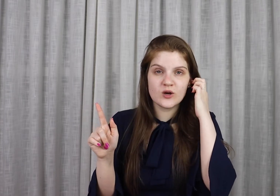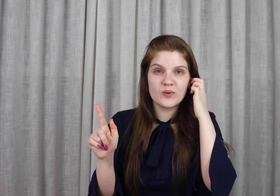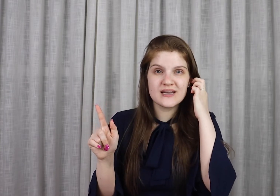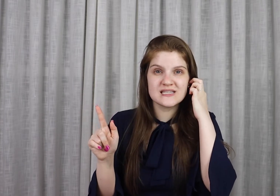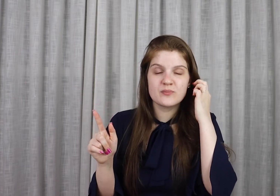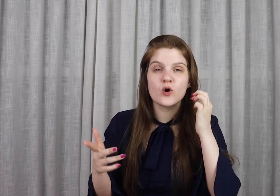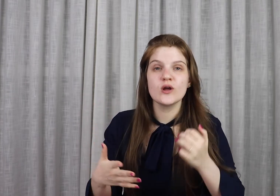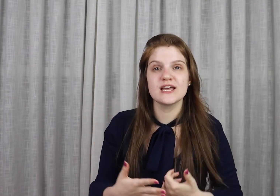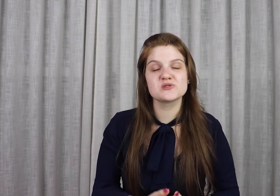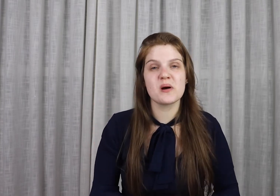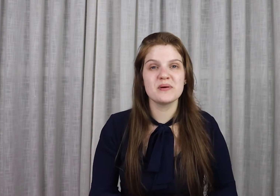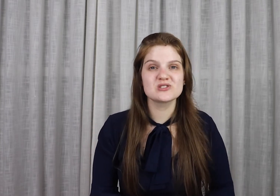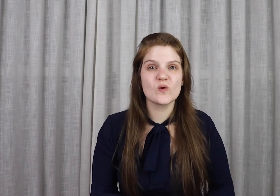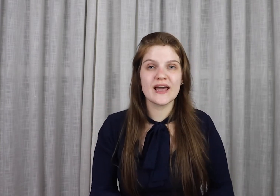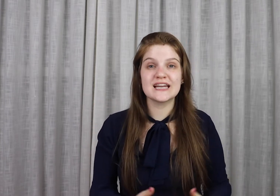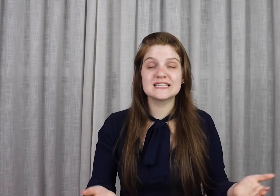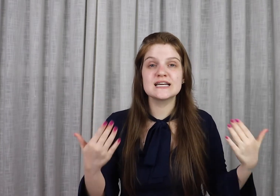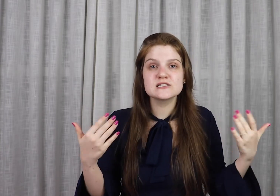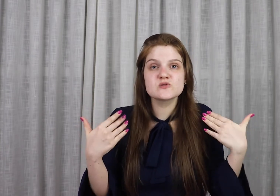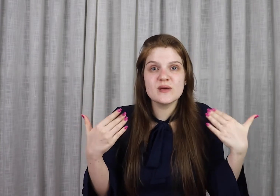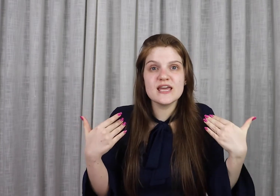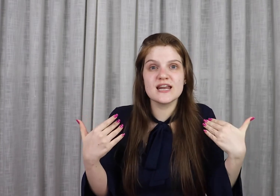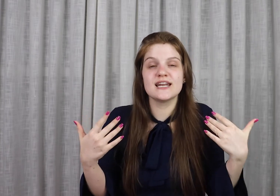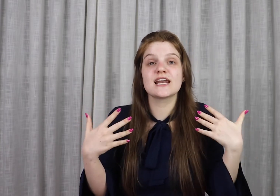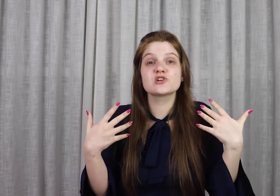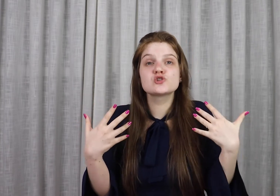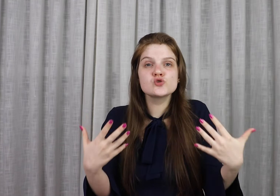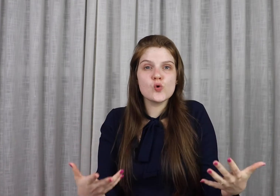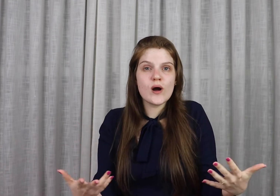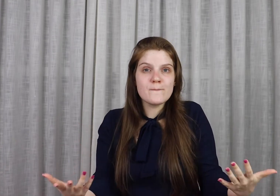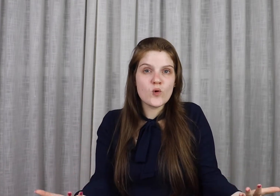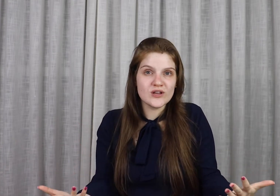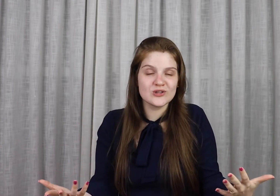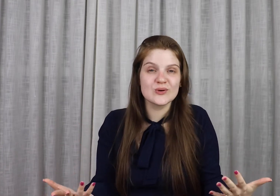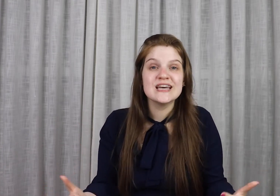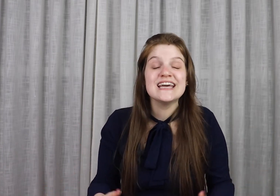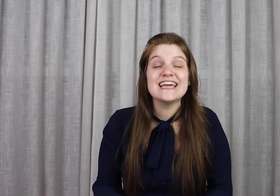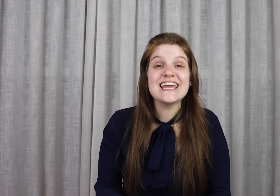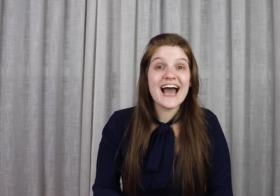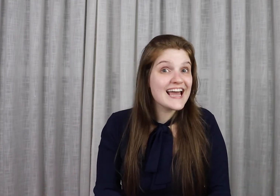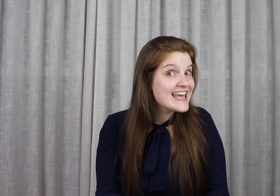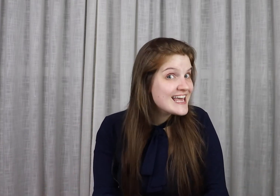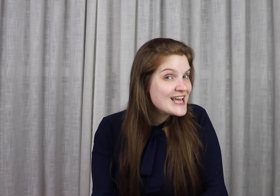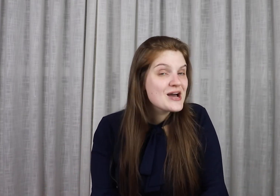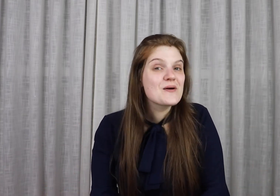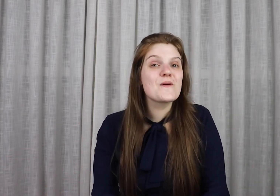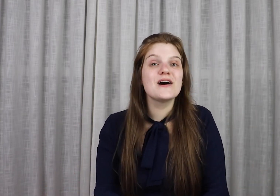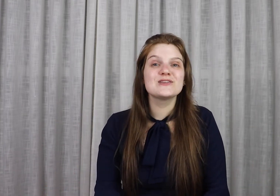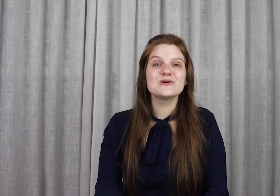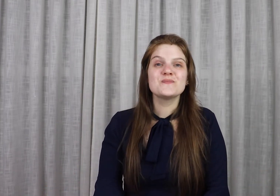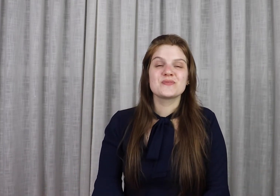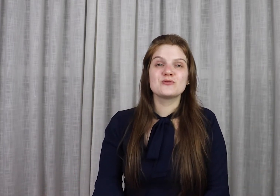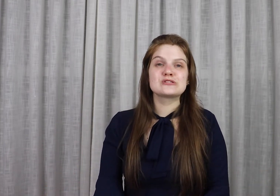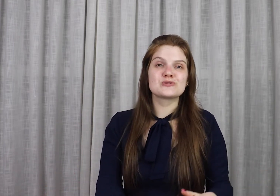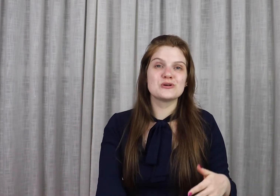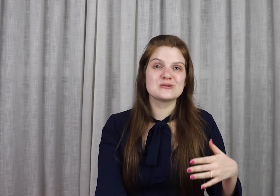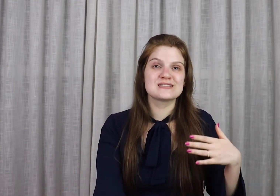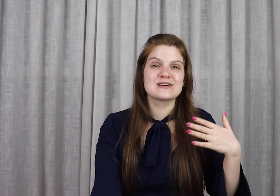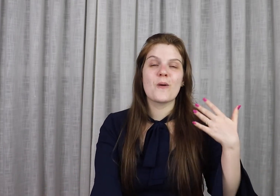por exemplo, eu conheço uma pessoa que ela transpira, né? Ela sua muito. E aí, quando os surdos